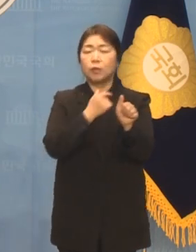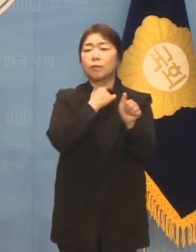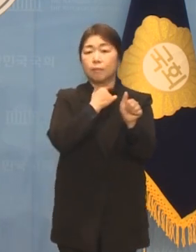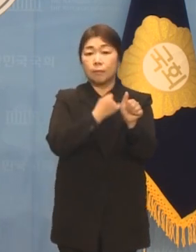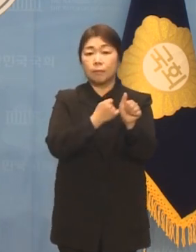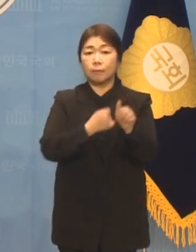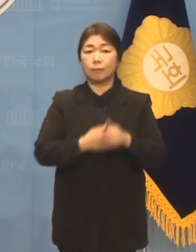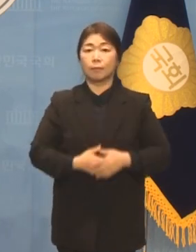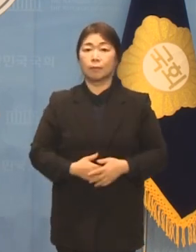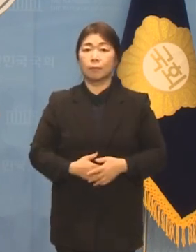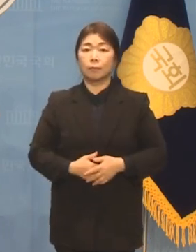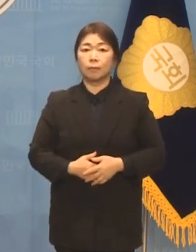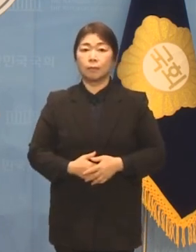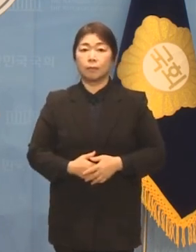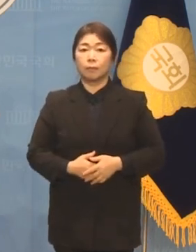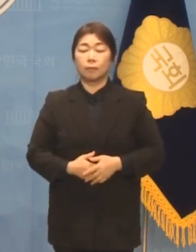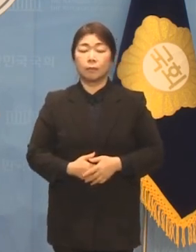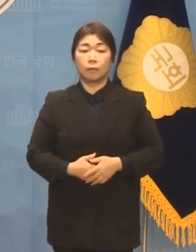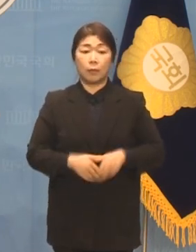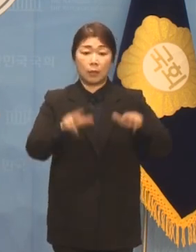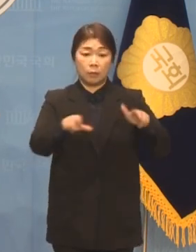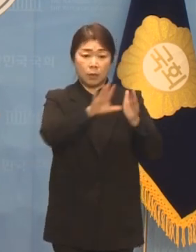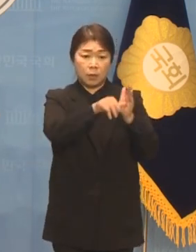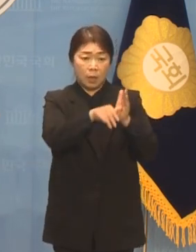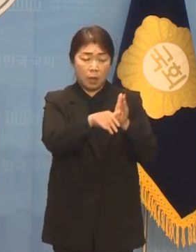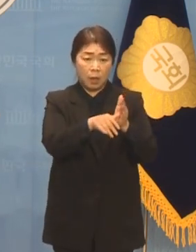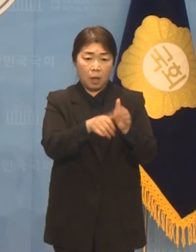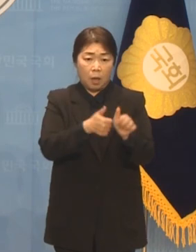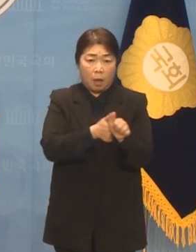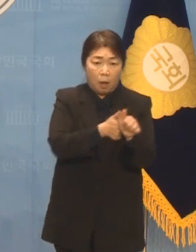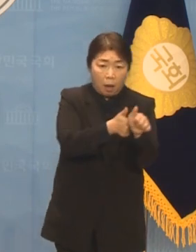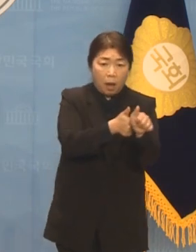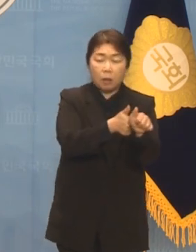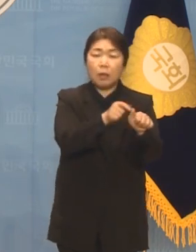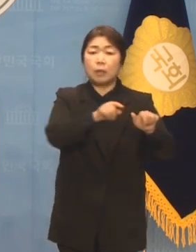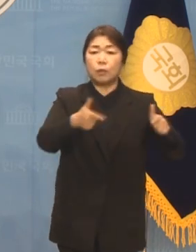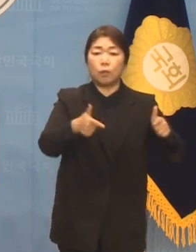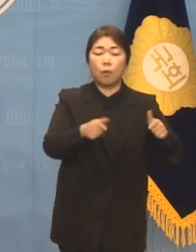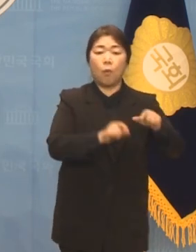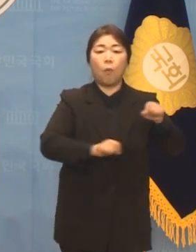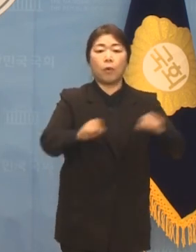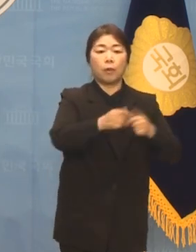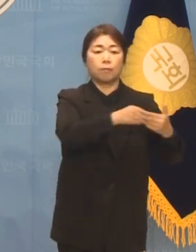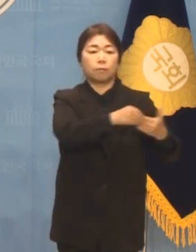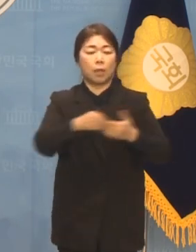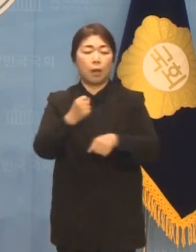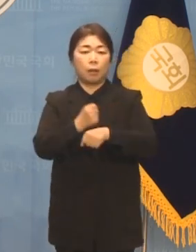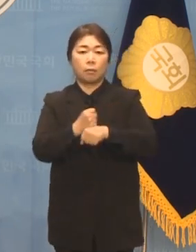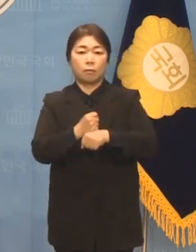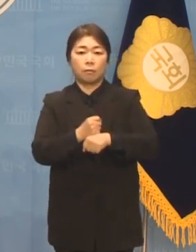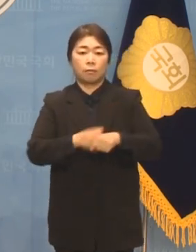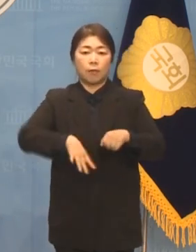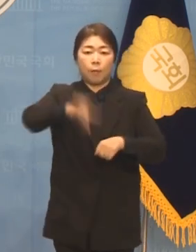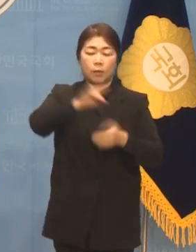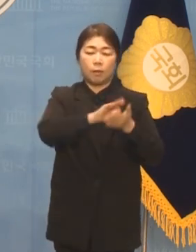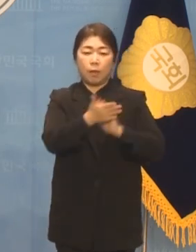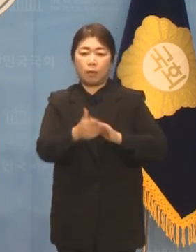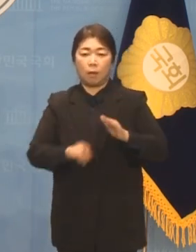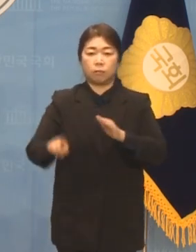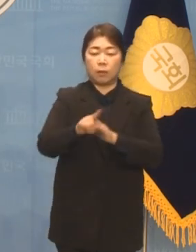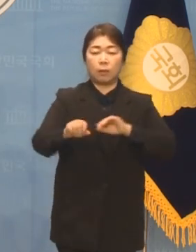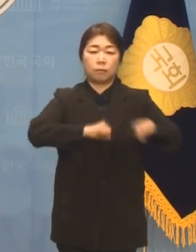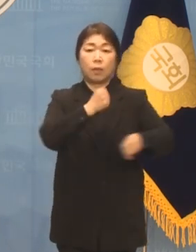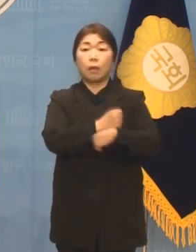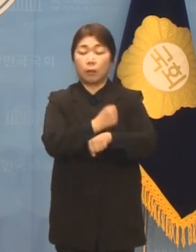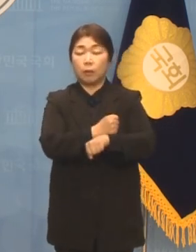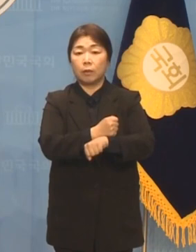겁니다. 시대에 끌려가는 것이 아니라 시대를 이끌고 변화를 선도해 나가는 자랑스러운